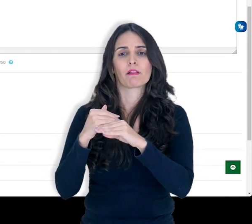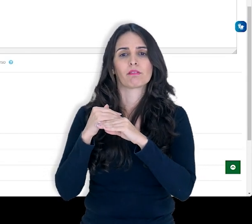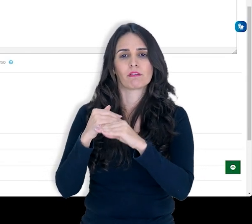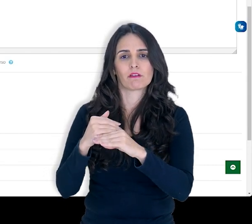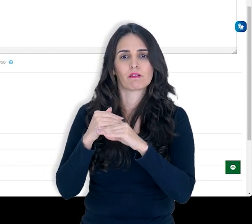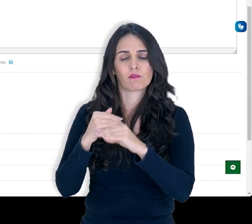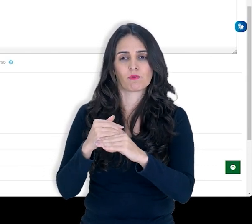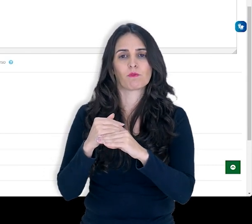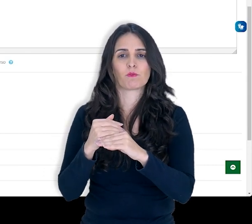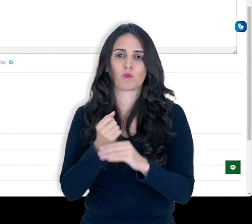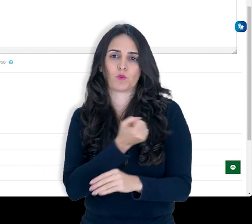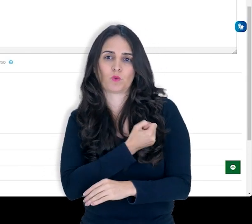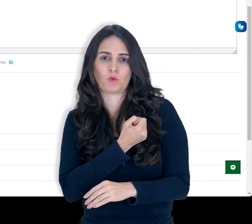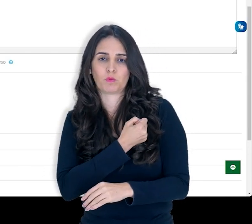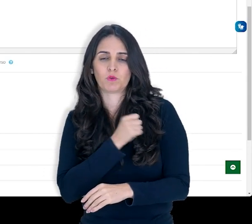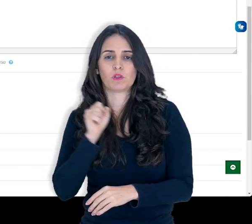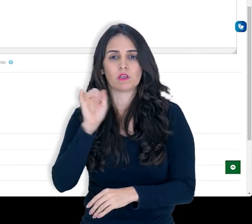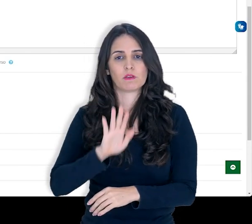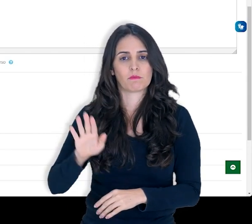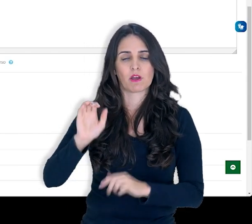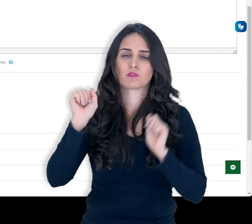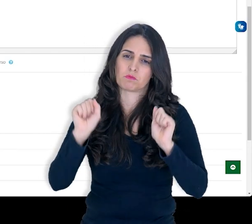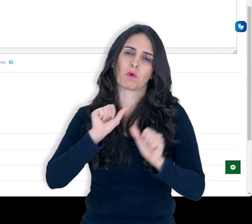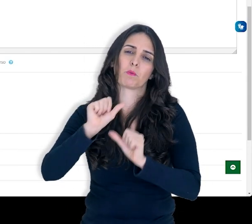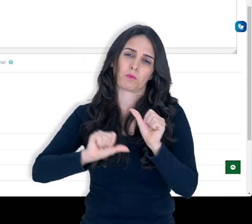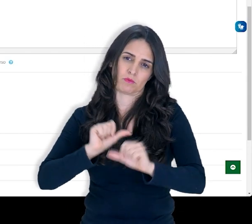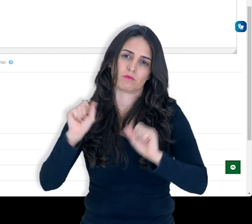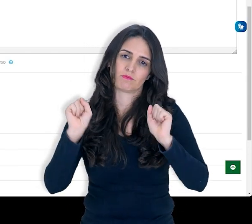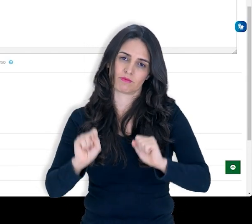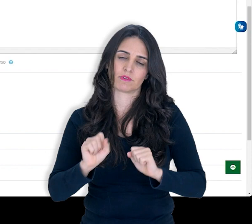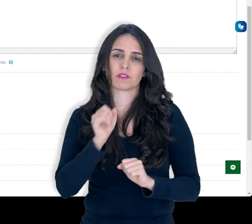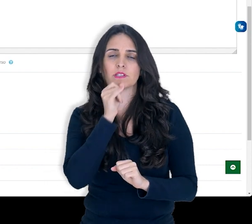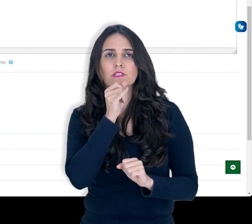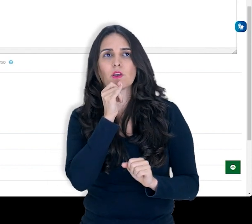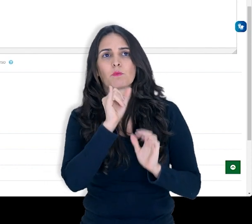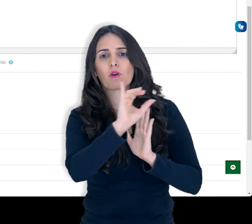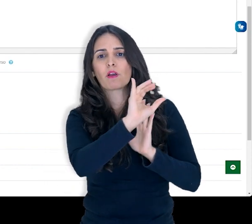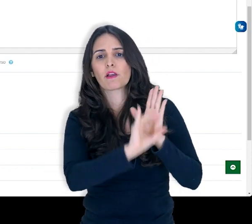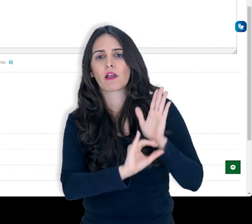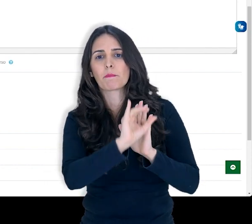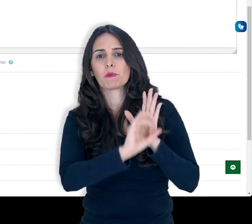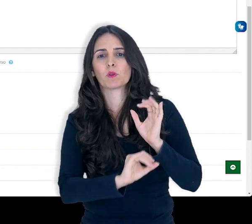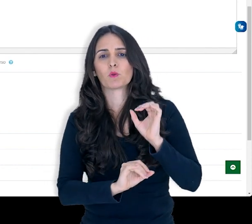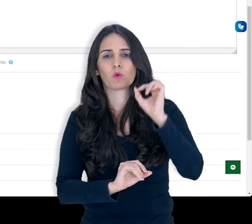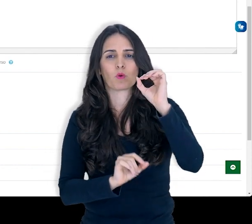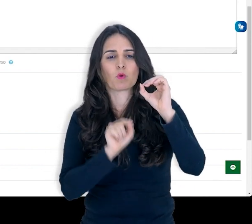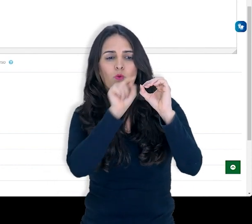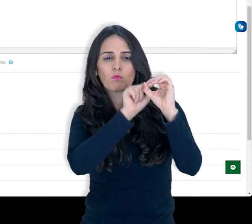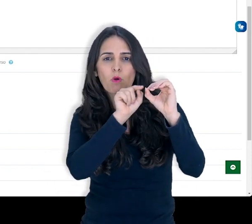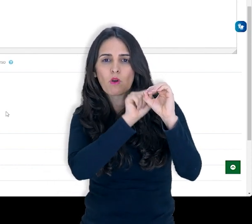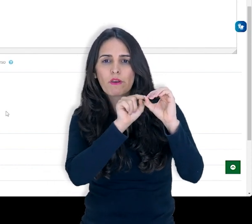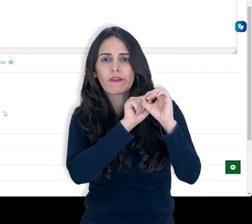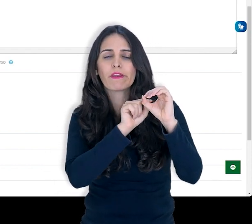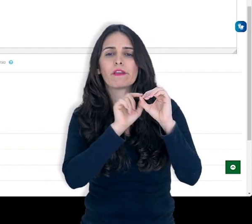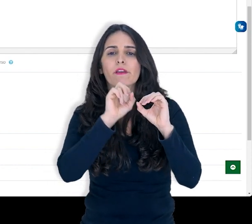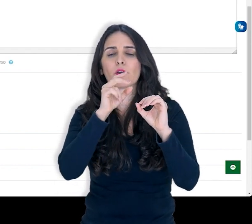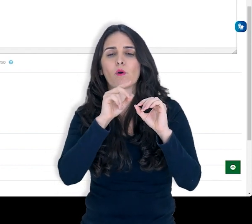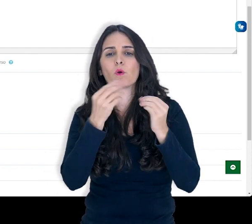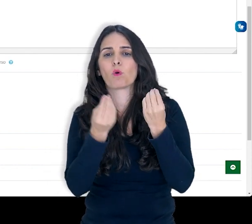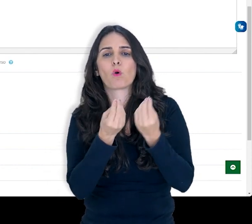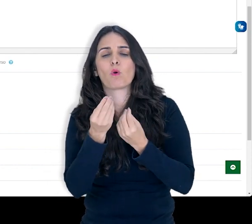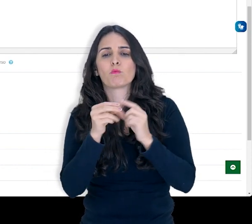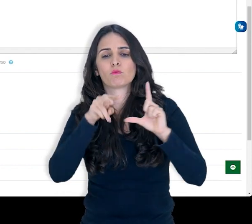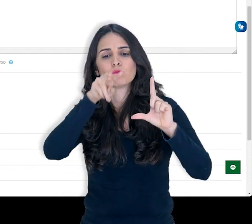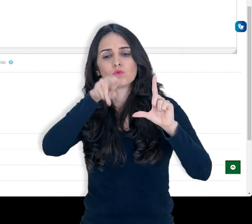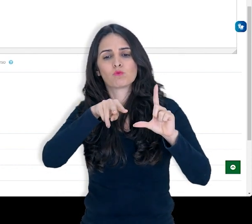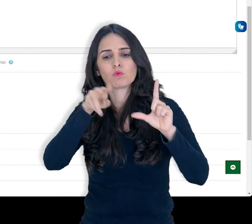imagens mas nós podemos modificar para outras opções como o capítulo formatado em bolinhas ou inventado e no